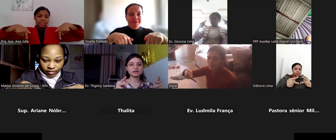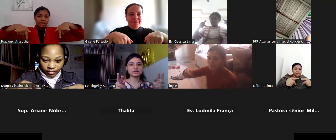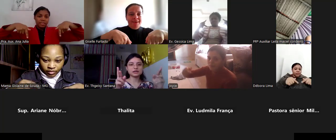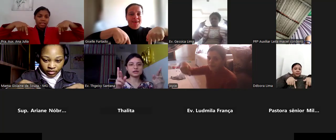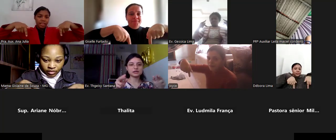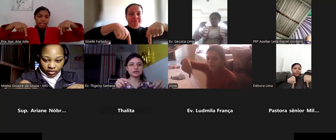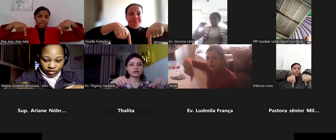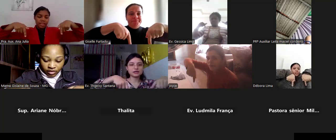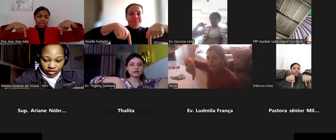Q,